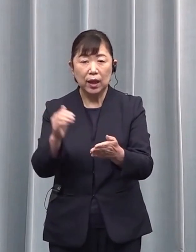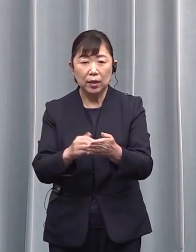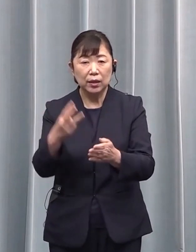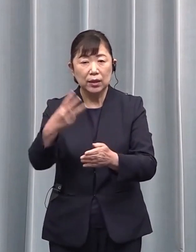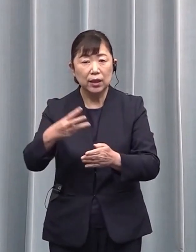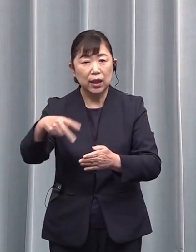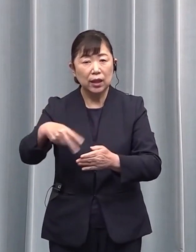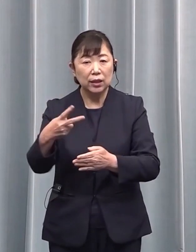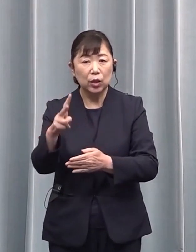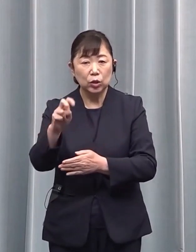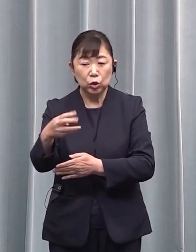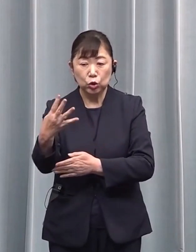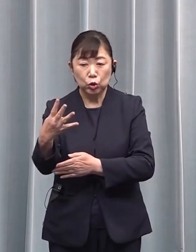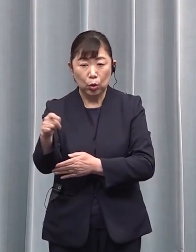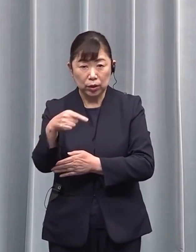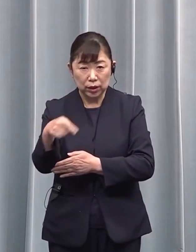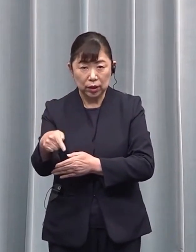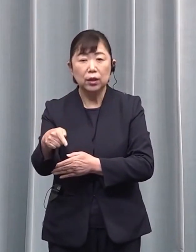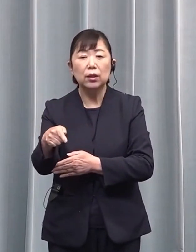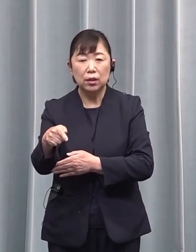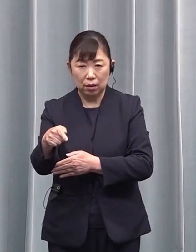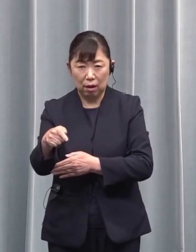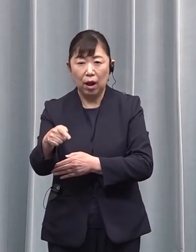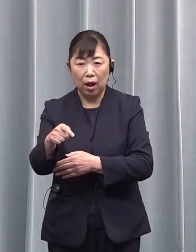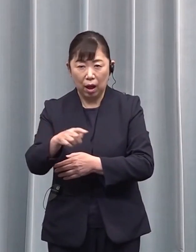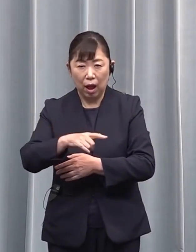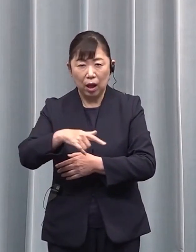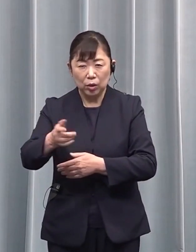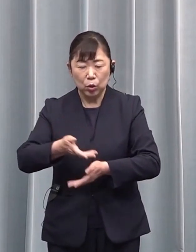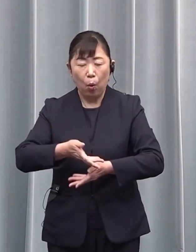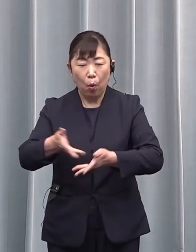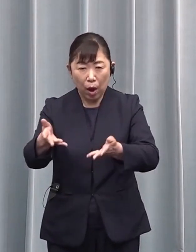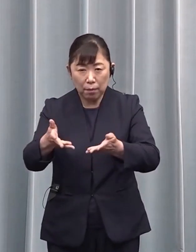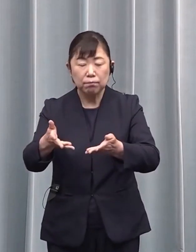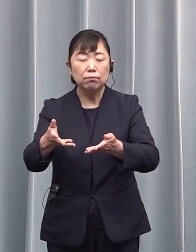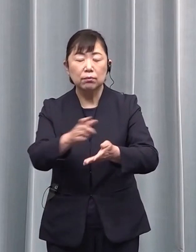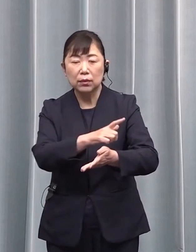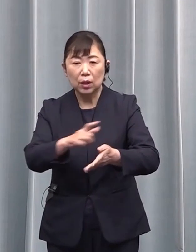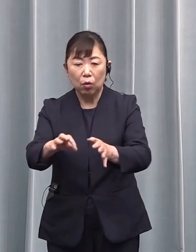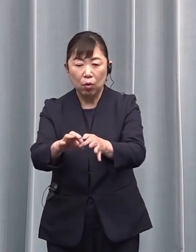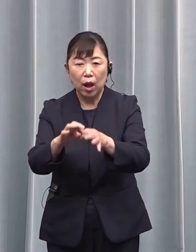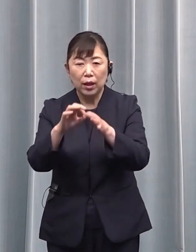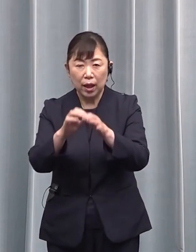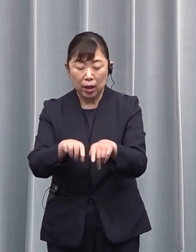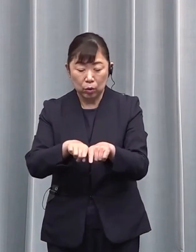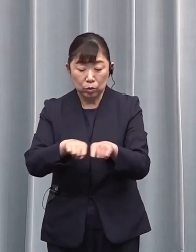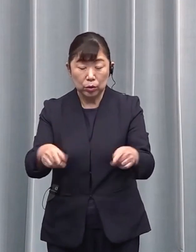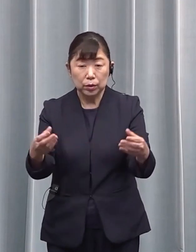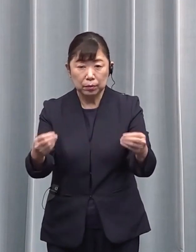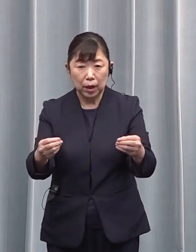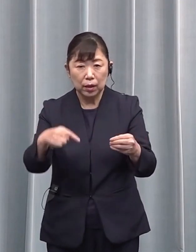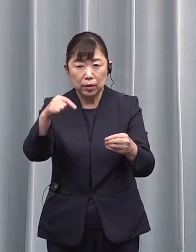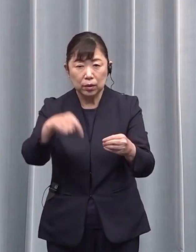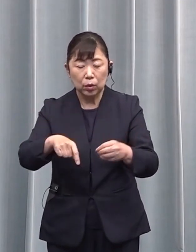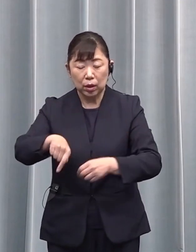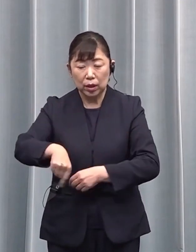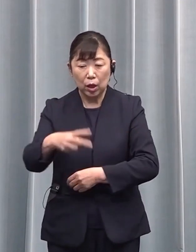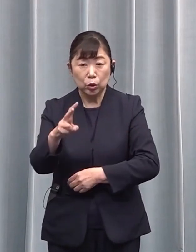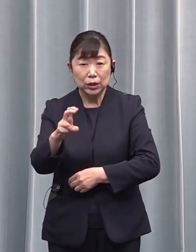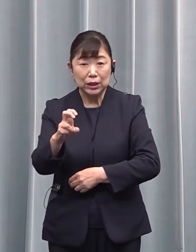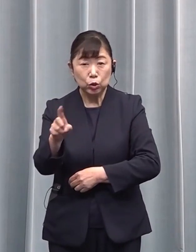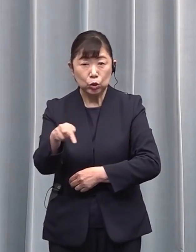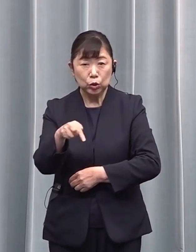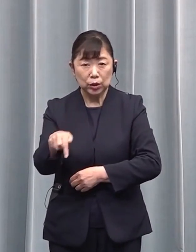3224人が、送還忌避の対象者になりうると通知を出しています。でそのうちの120人の方